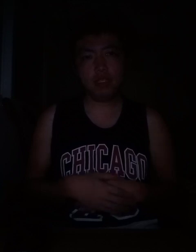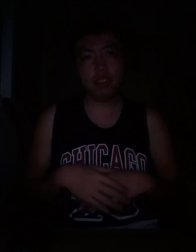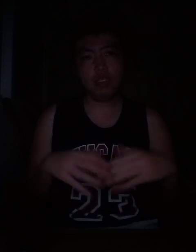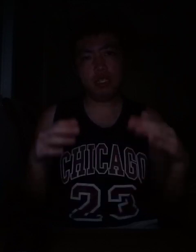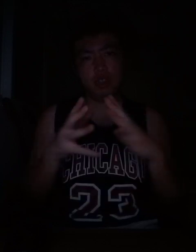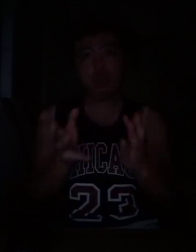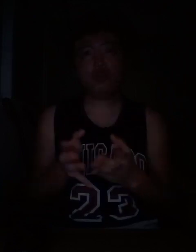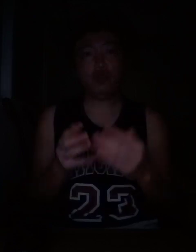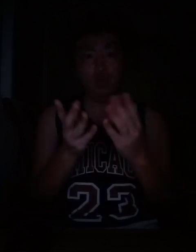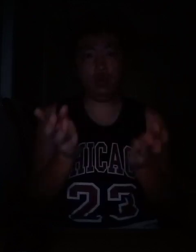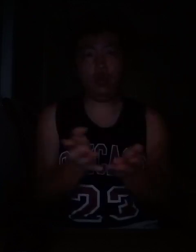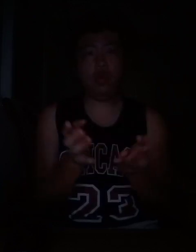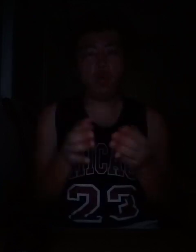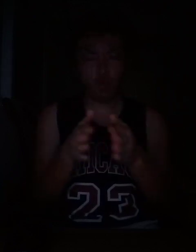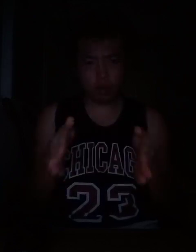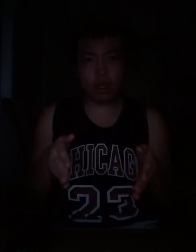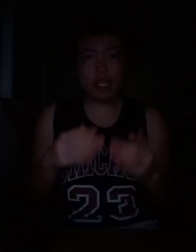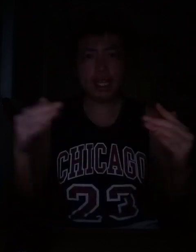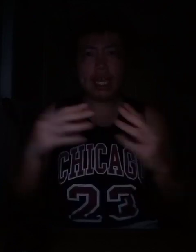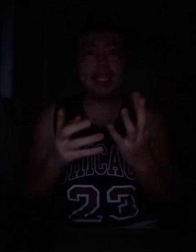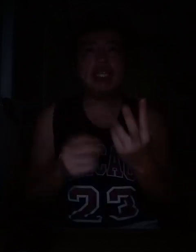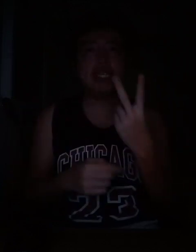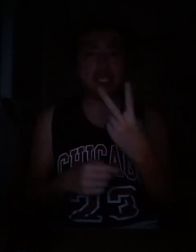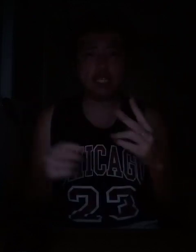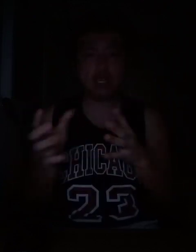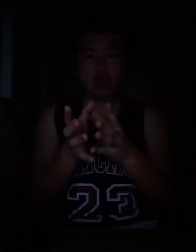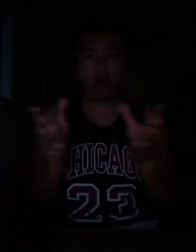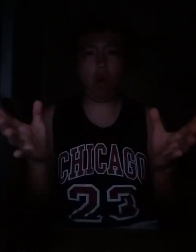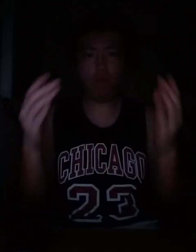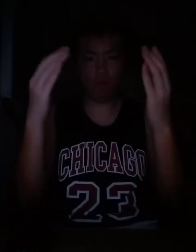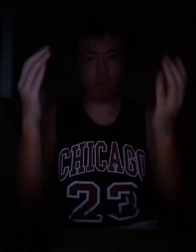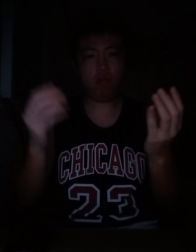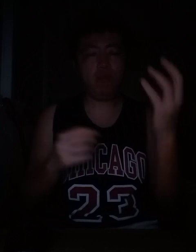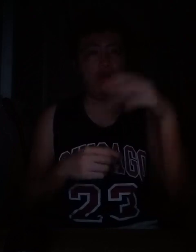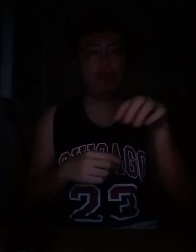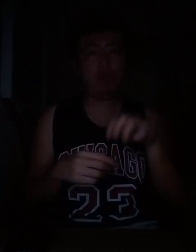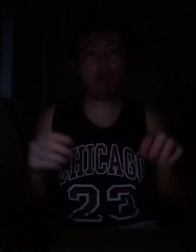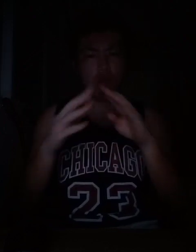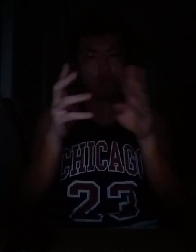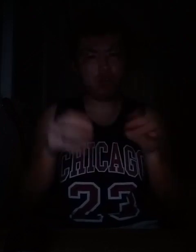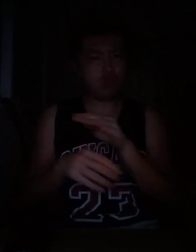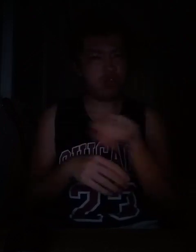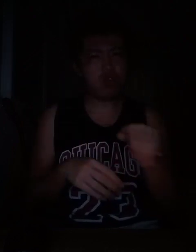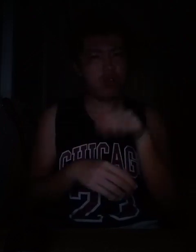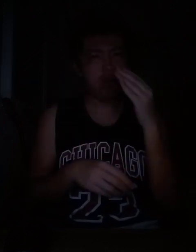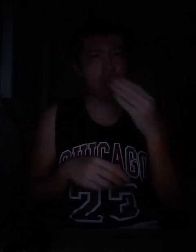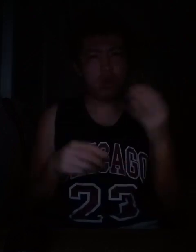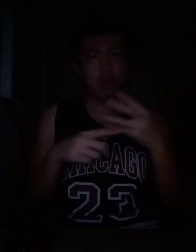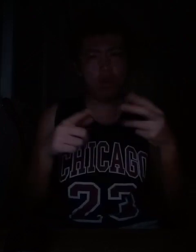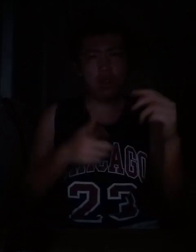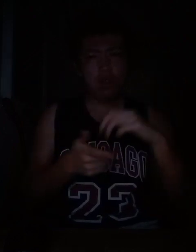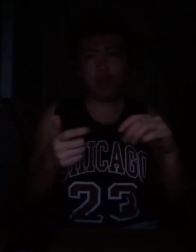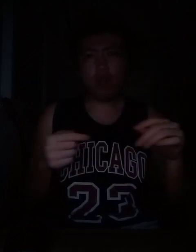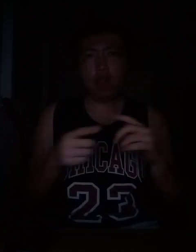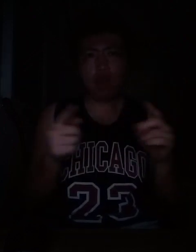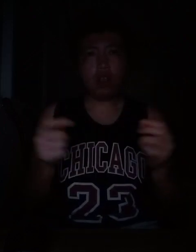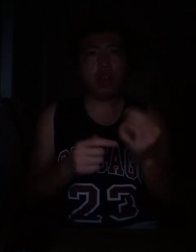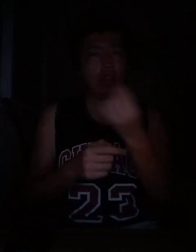제주시 원도심 골목에 자리한 흰색 2층 건물. 초록 담쟁이가 우거진 건물 벽에 애국지사 최정숙 선생의